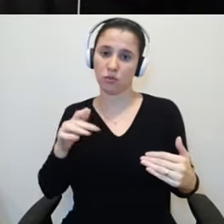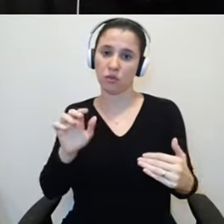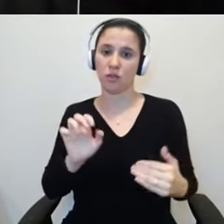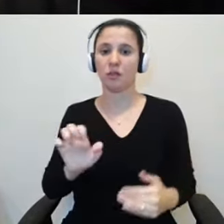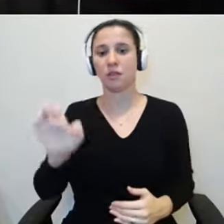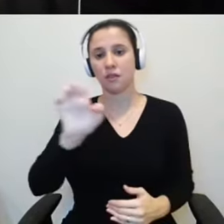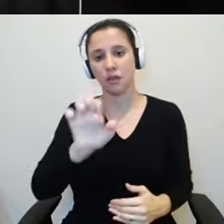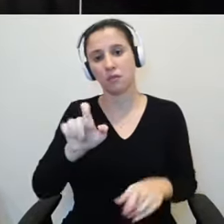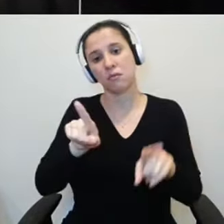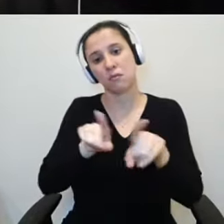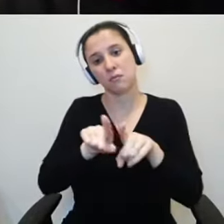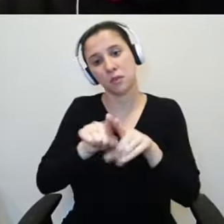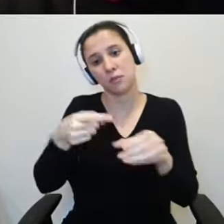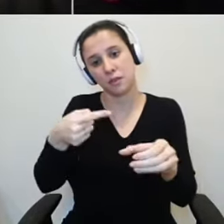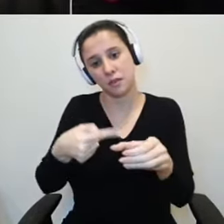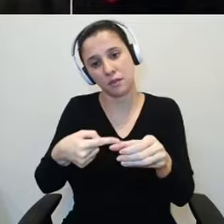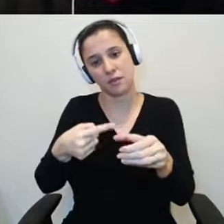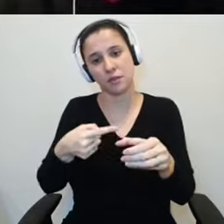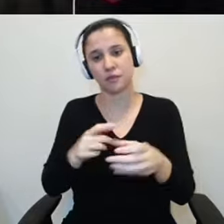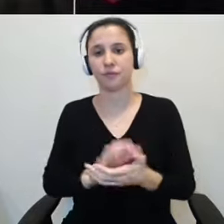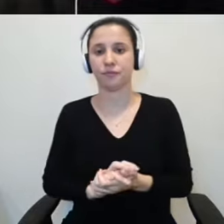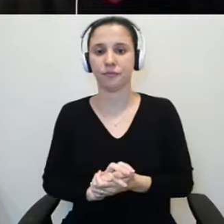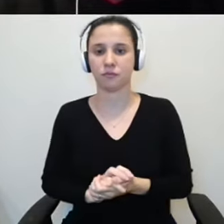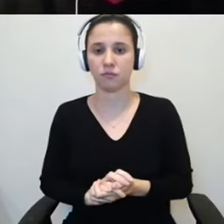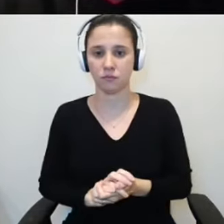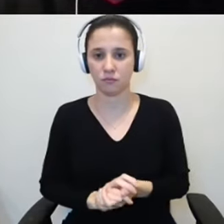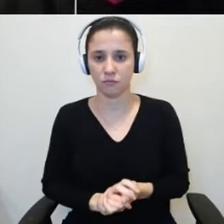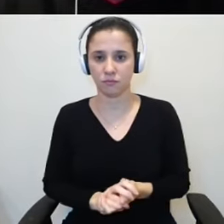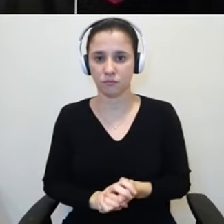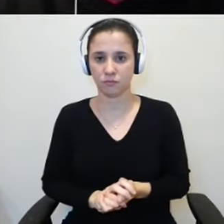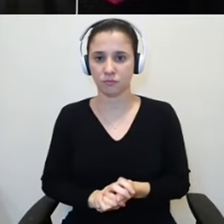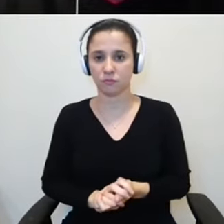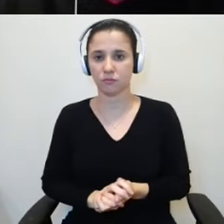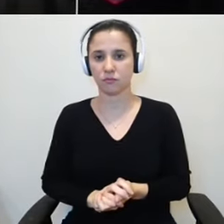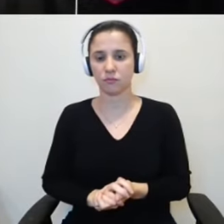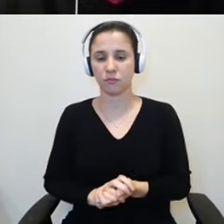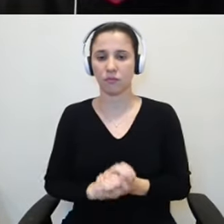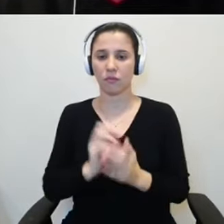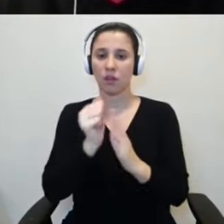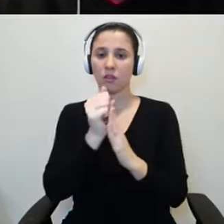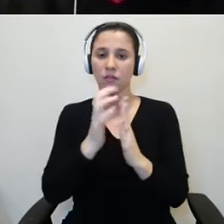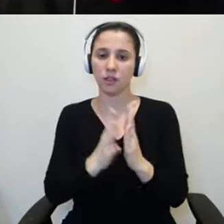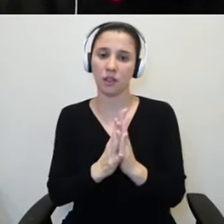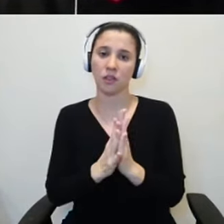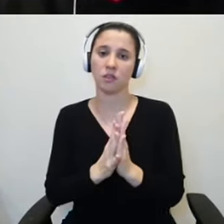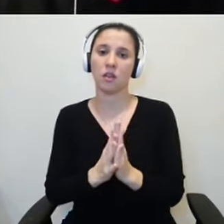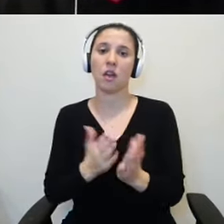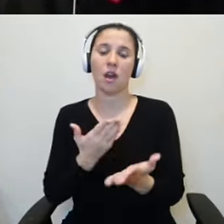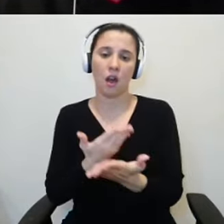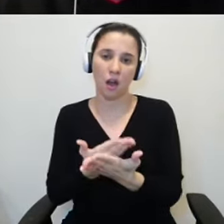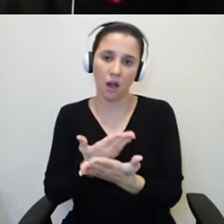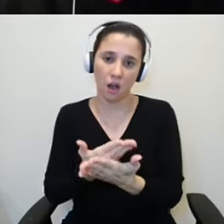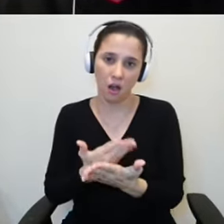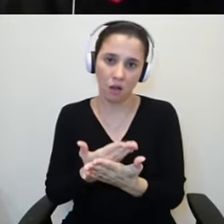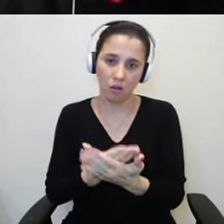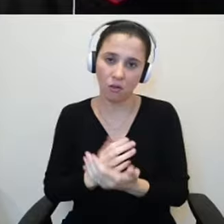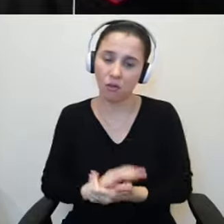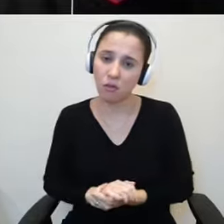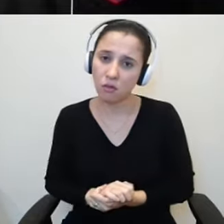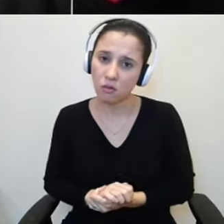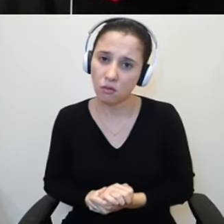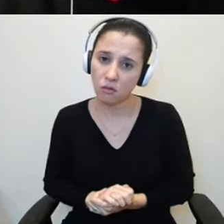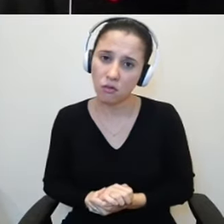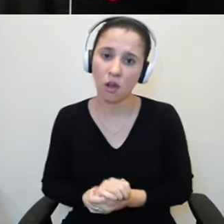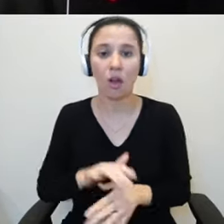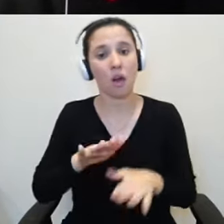Sobre as atividades provas, por exemplo, como serão feitas, algumas aulas que necessitam de fundamental, como, por exemplo, a mecânica. Foi isso que eu falei, pessoal. Algumas